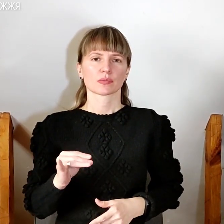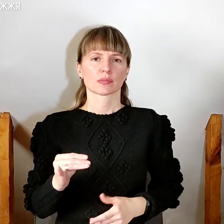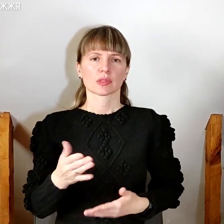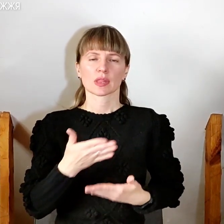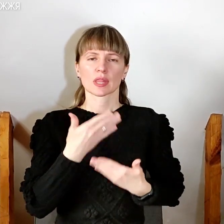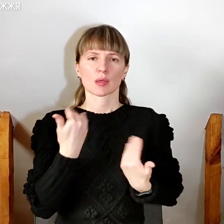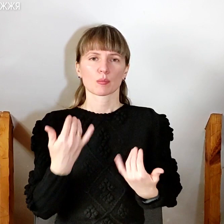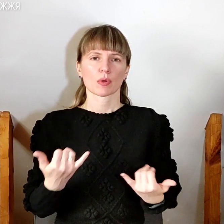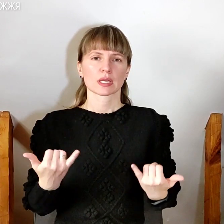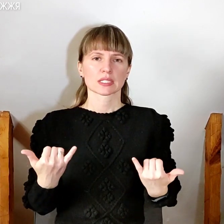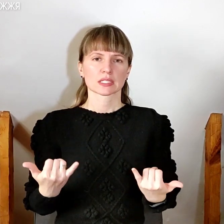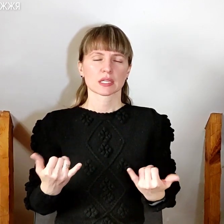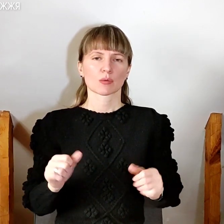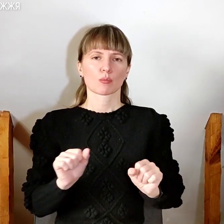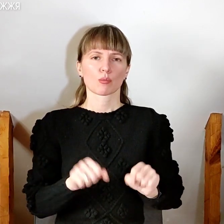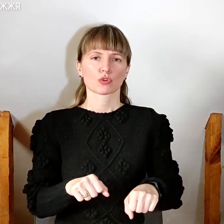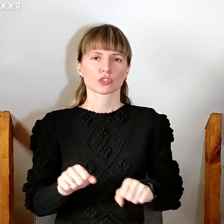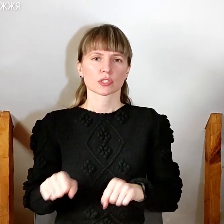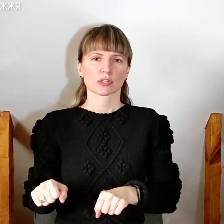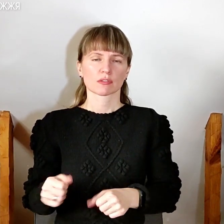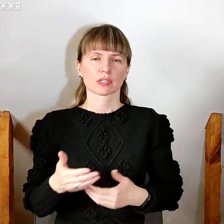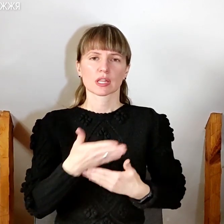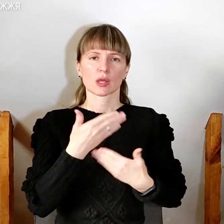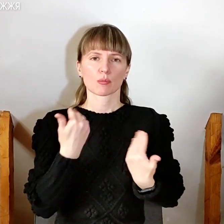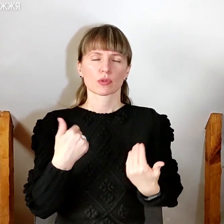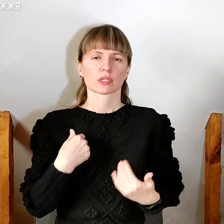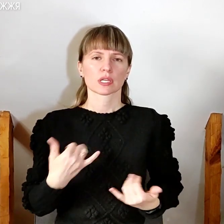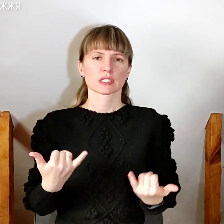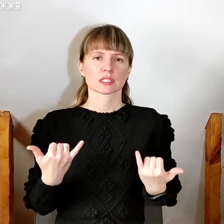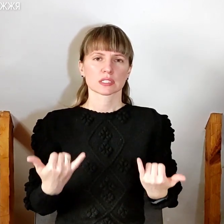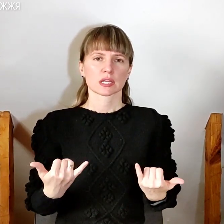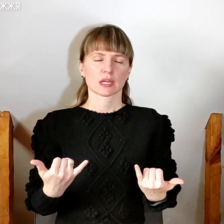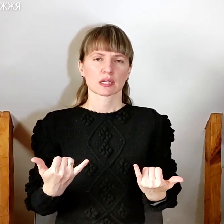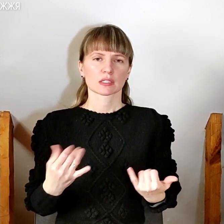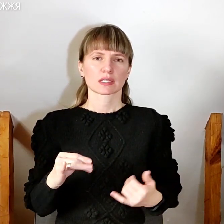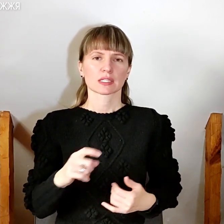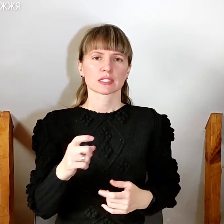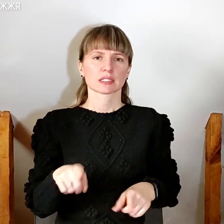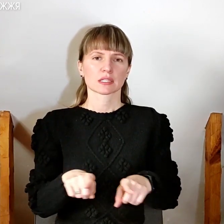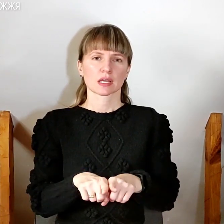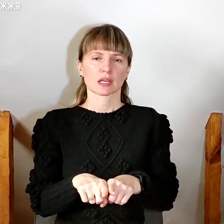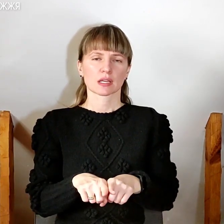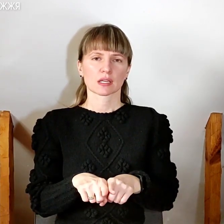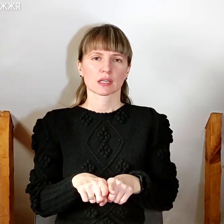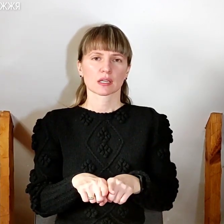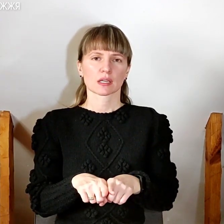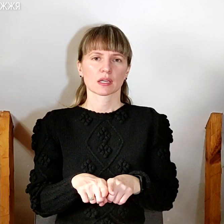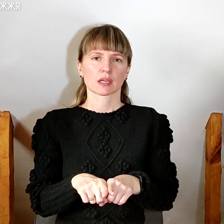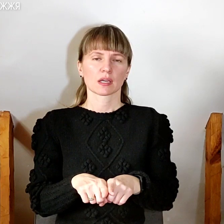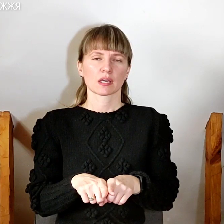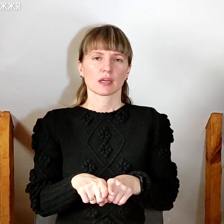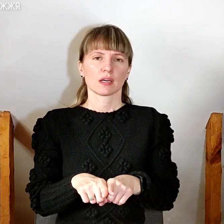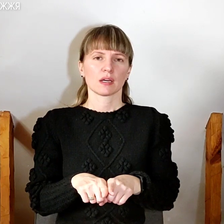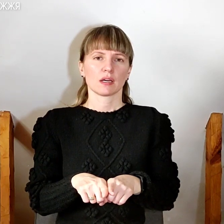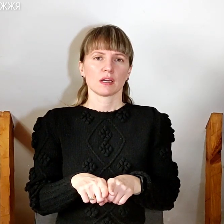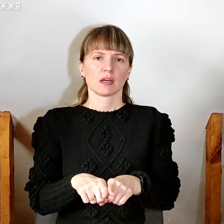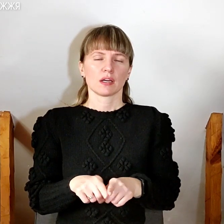Немає зараз можливості, не було. Я зараз із таких от достовірних джерел знаю,